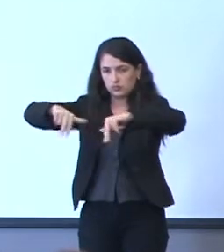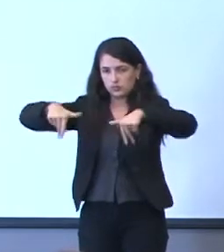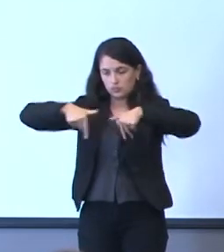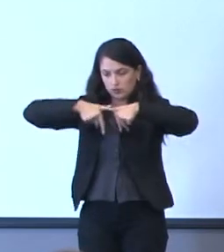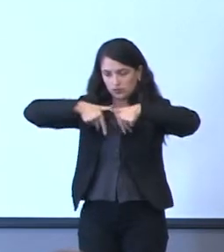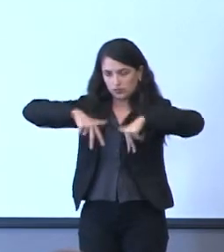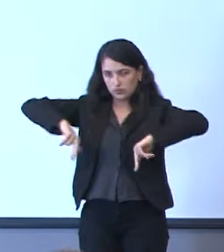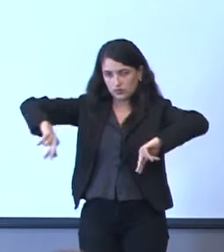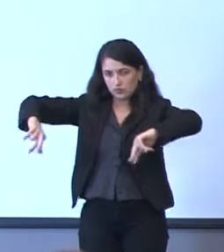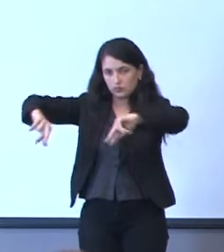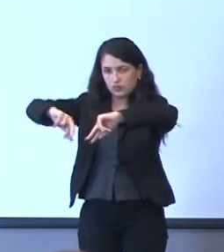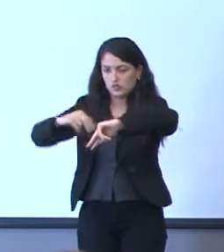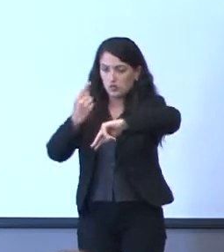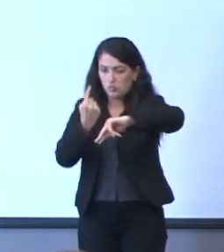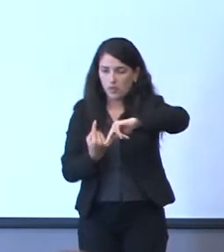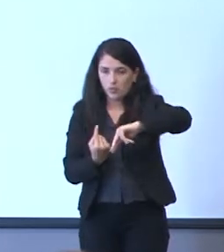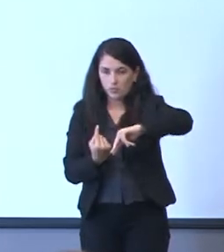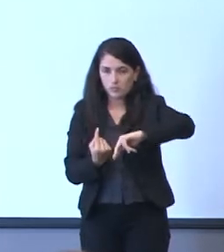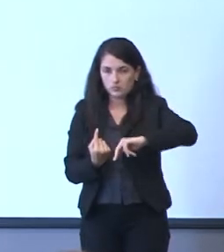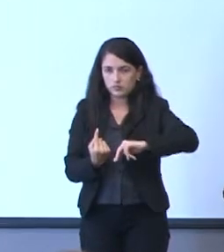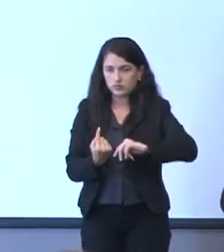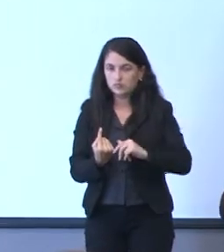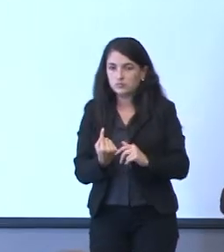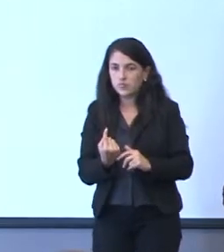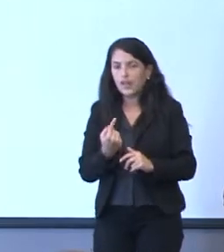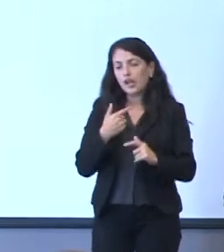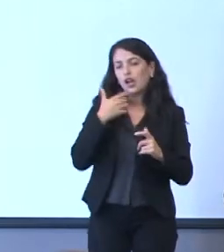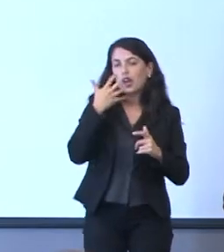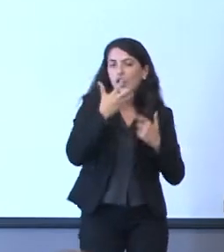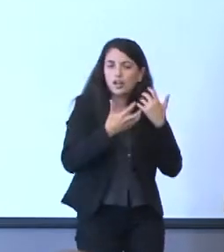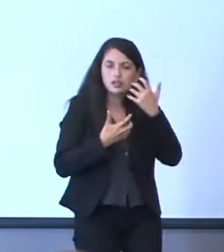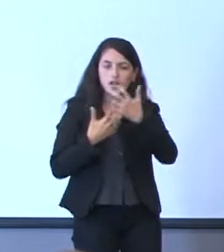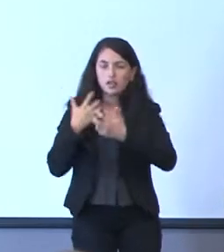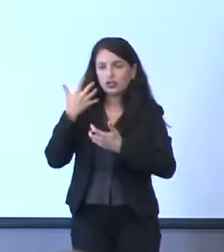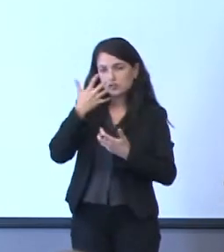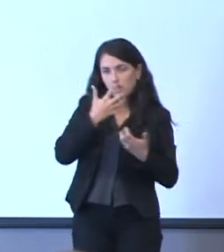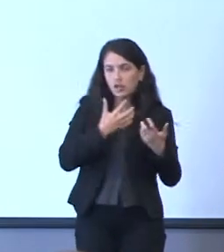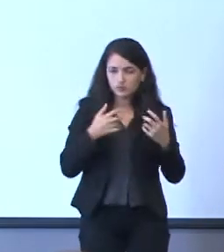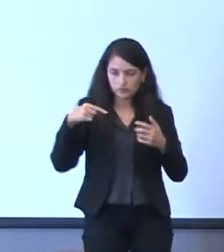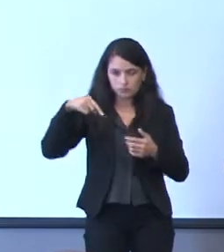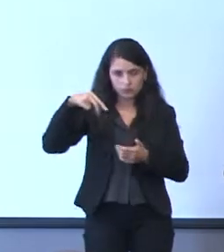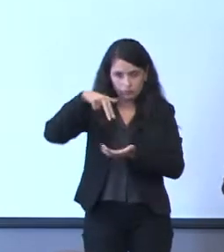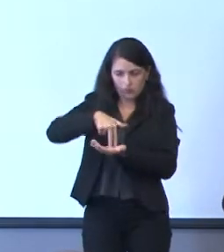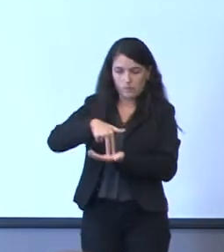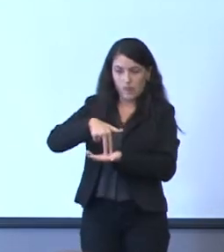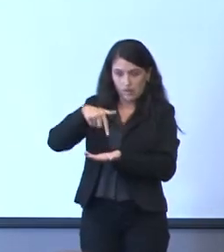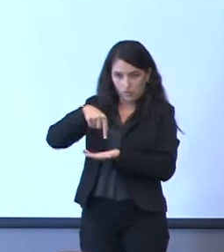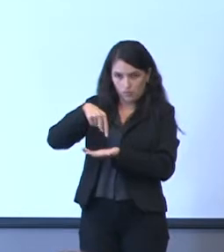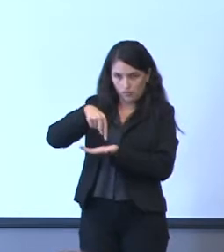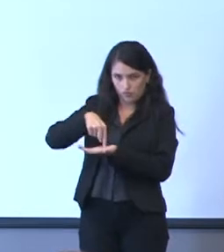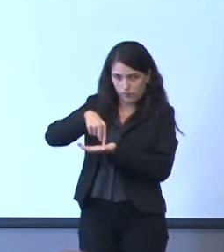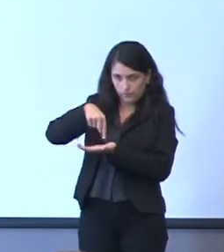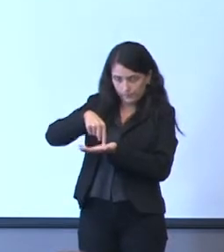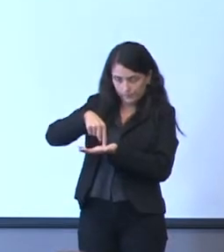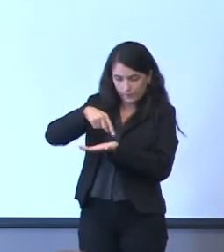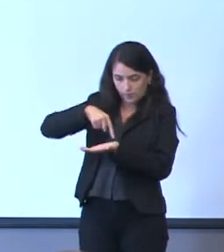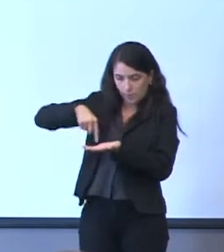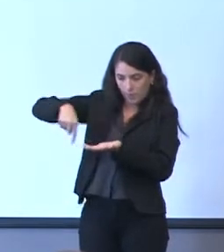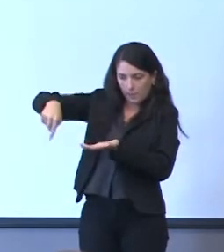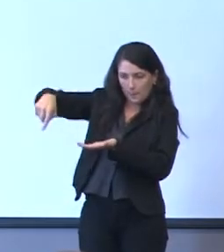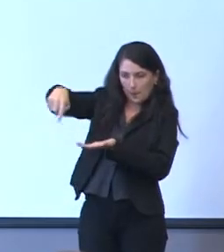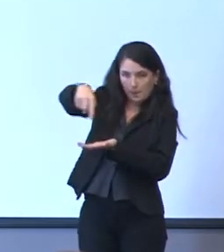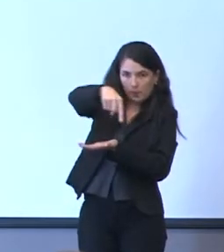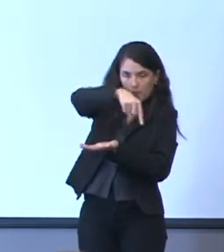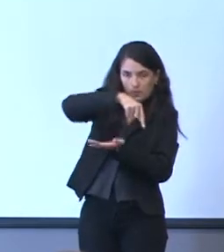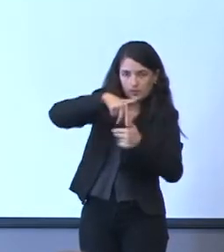ela vai gostar da brincadeira, né? Ela vai gostar, vai cantar junto e tal. Mas a brincadeira vai ser, de fato,